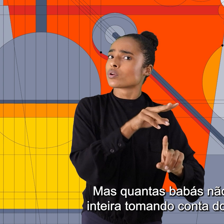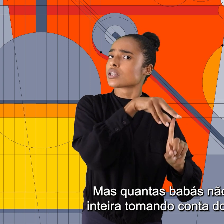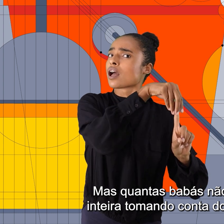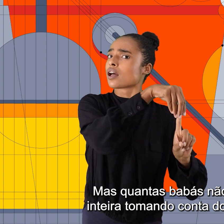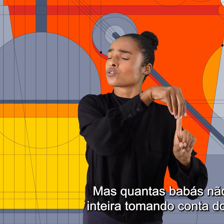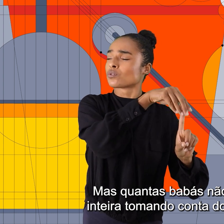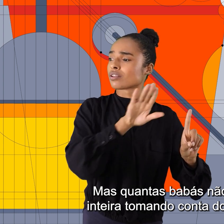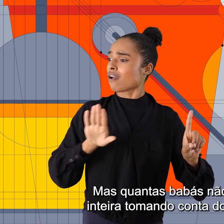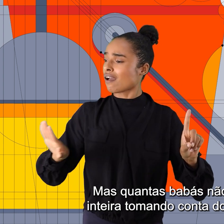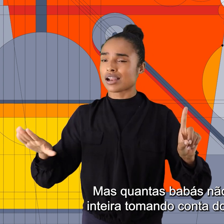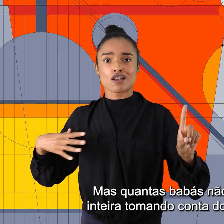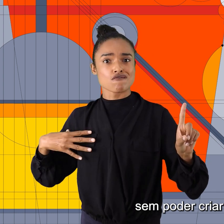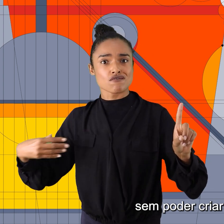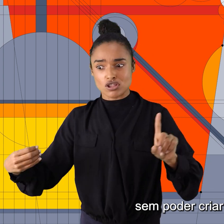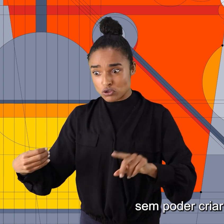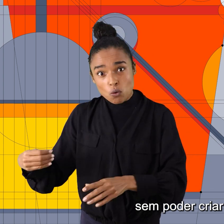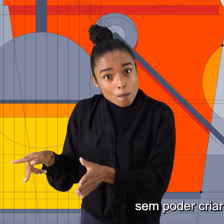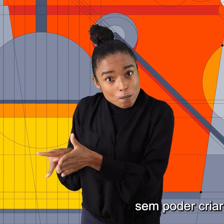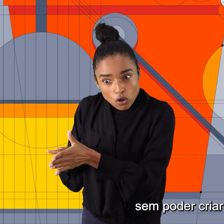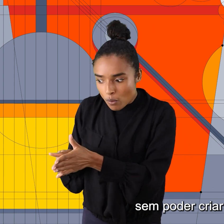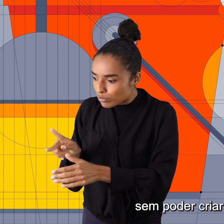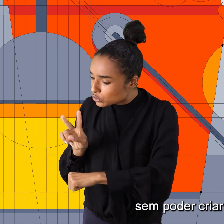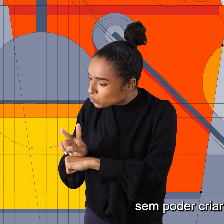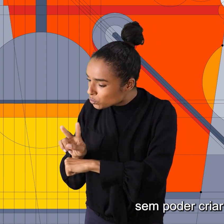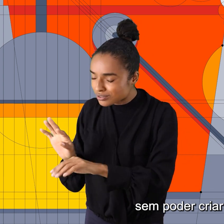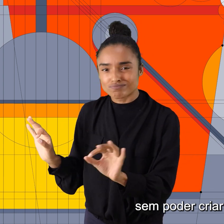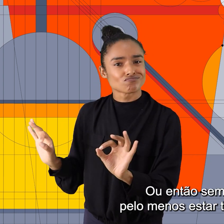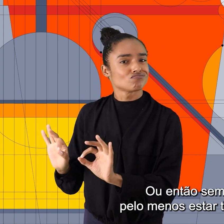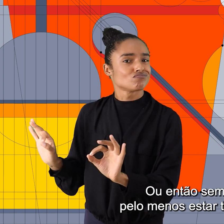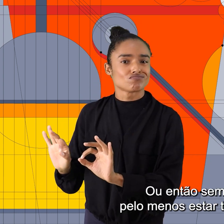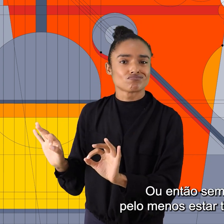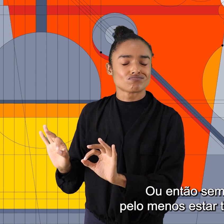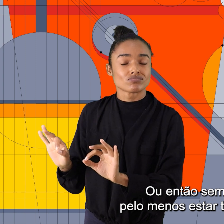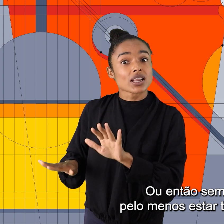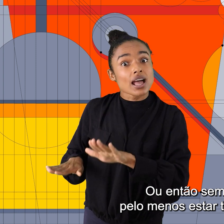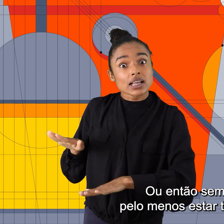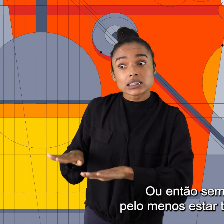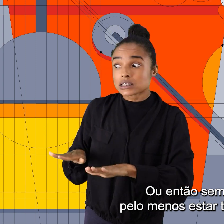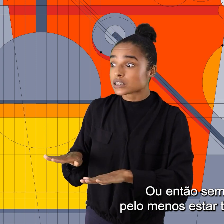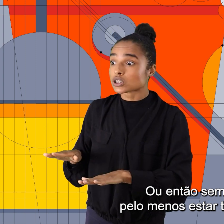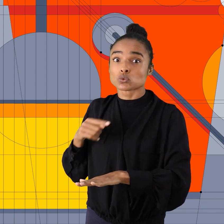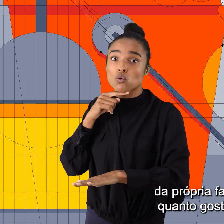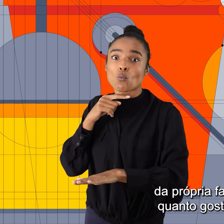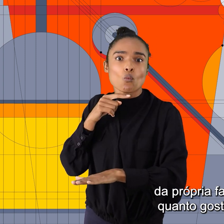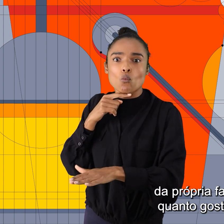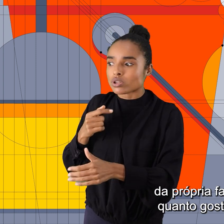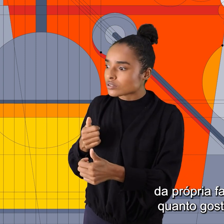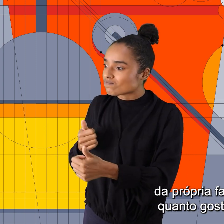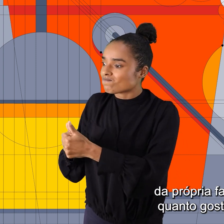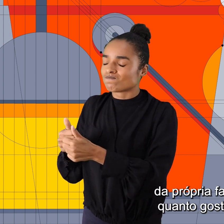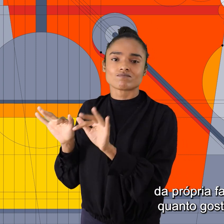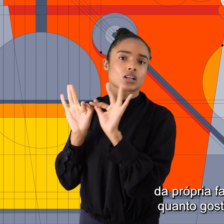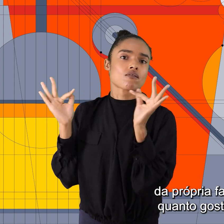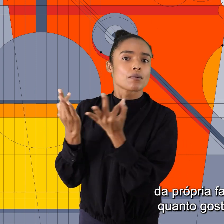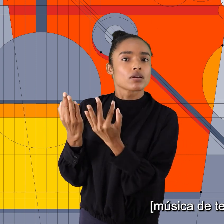conta do filho dos outros sem poder criar os seus? Ou então sem poder pelo menos estar tão próxima da própria